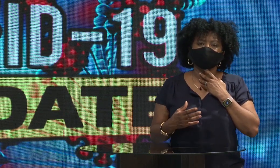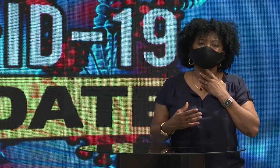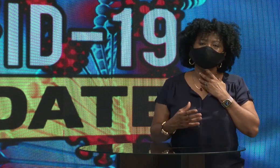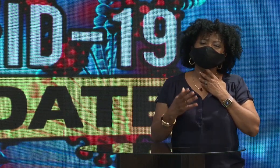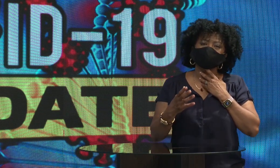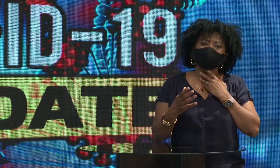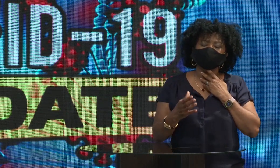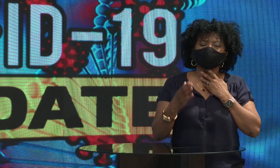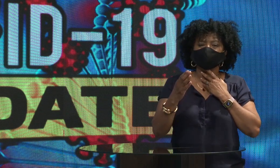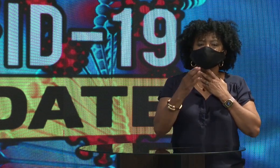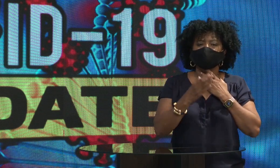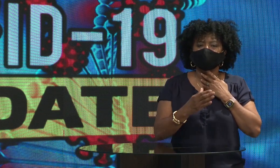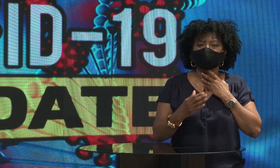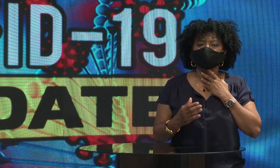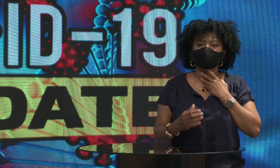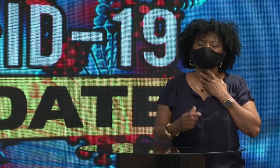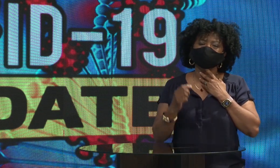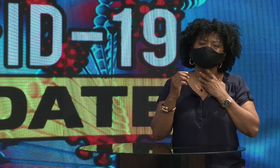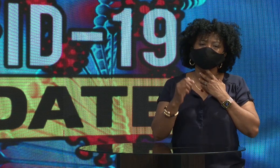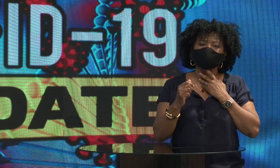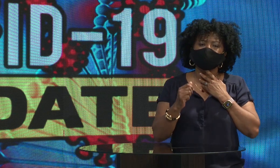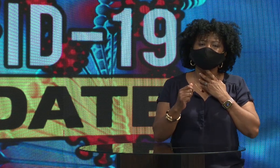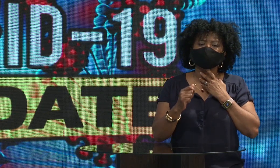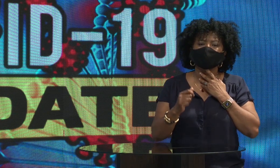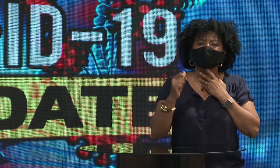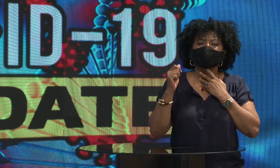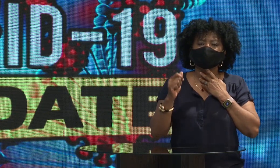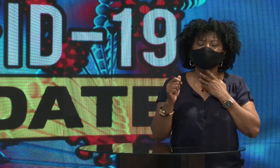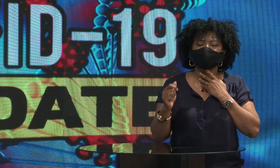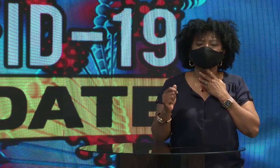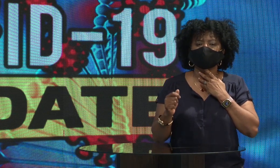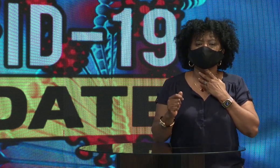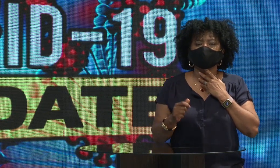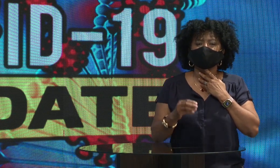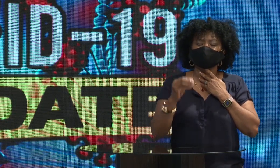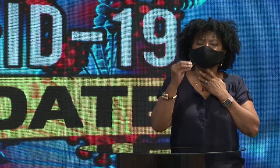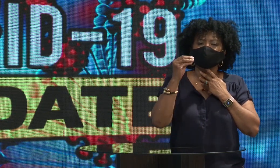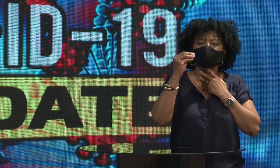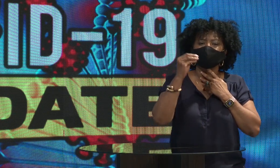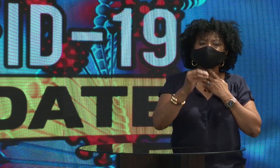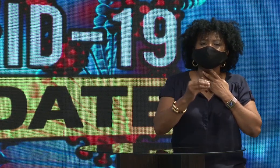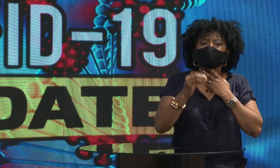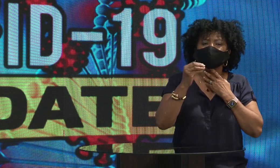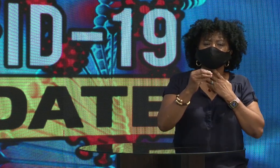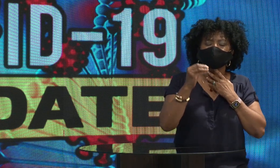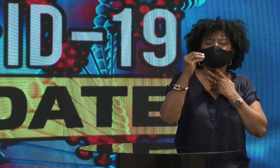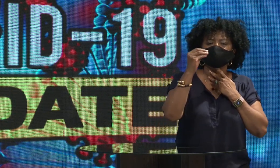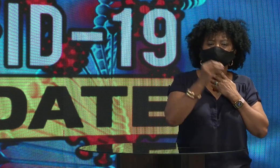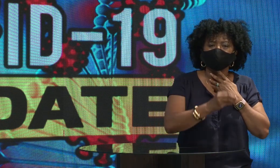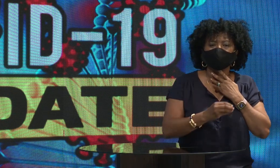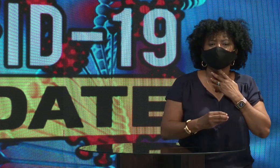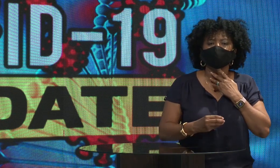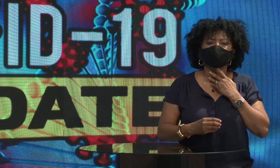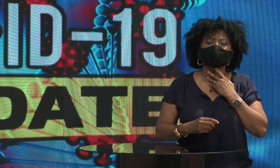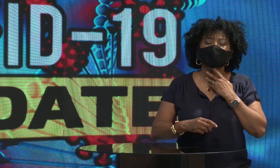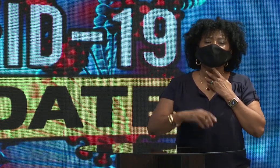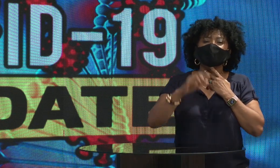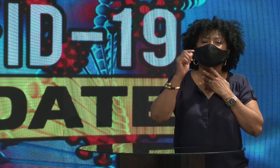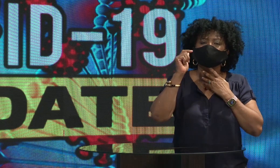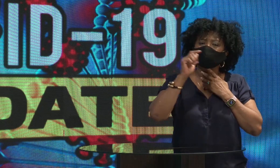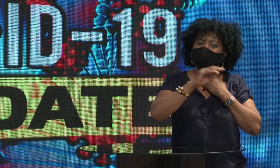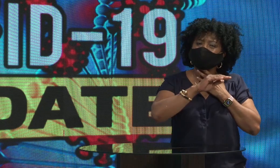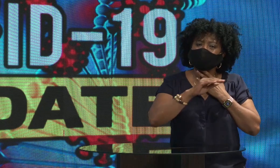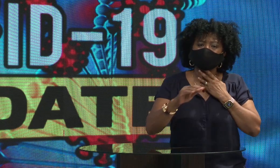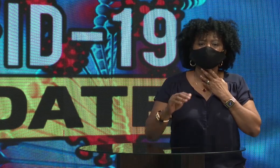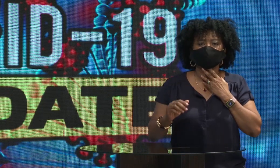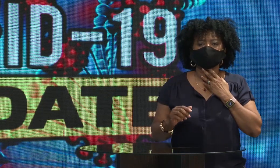ik je vragen om te zorgen dat we met z'n allen die gezondheid in acht nemen. En voor de mensen die in de zorg werken,